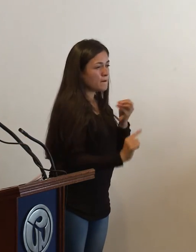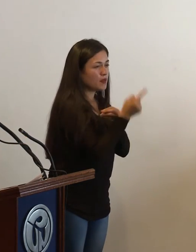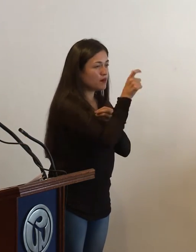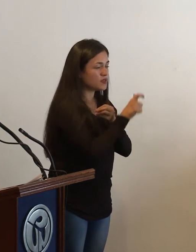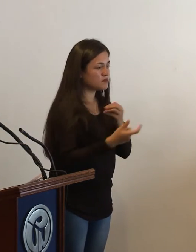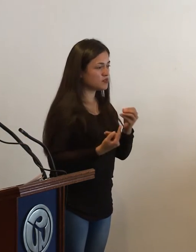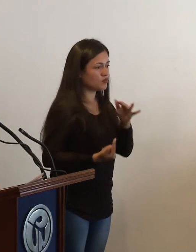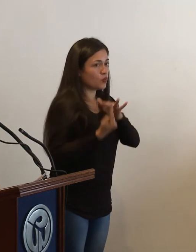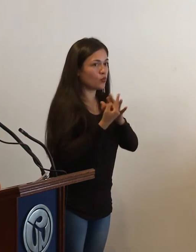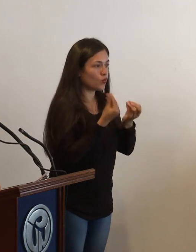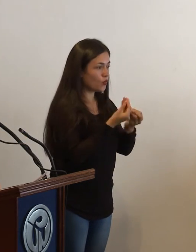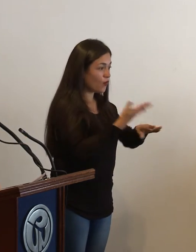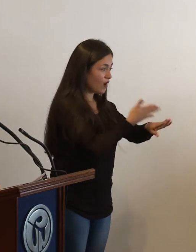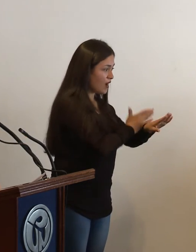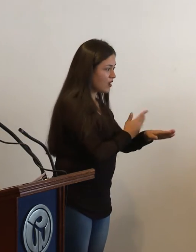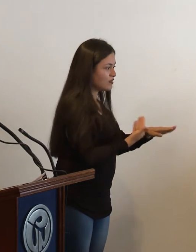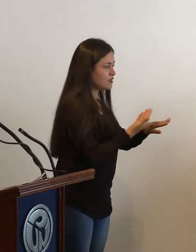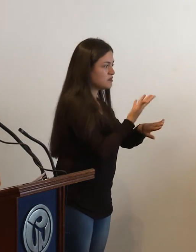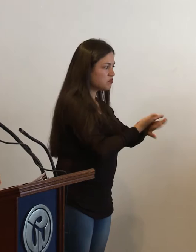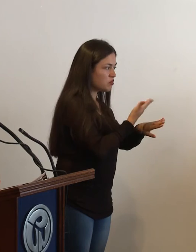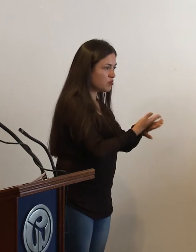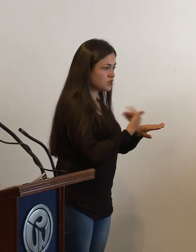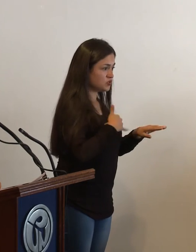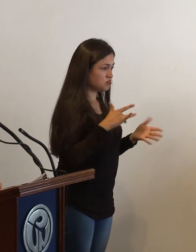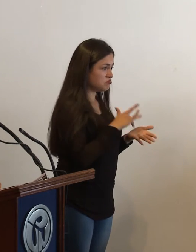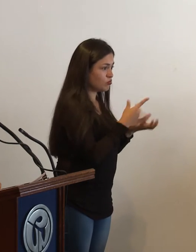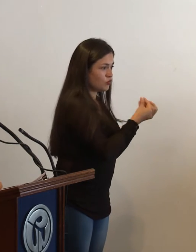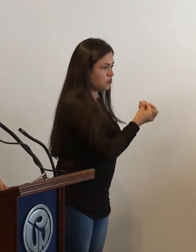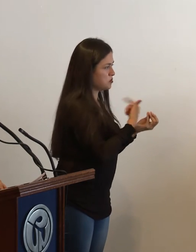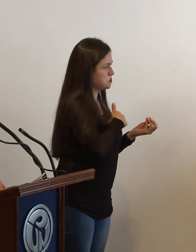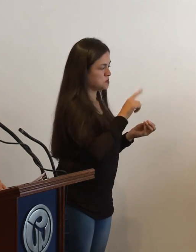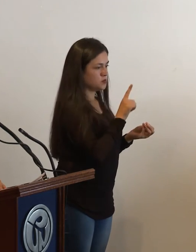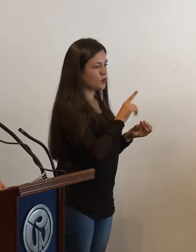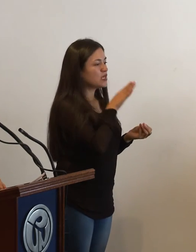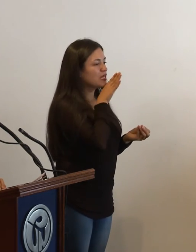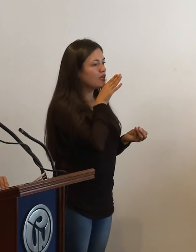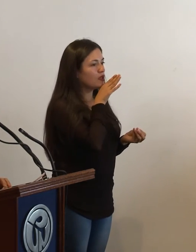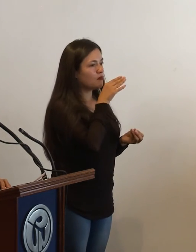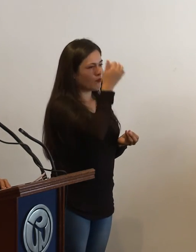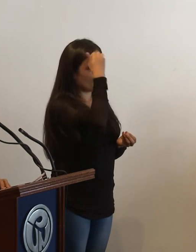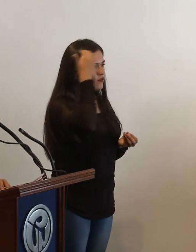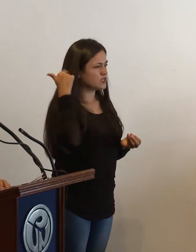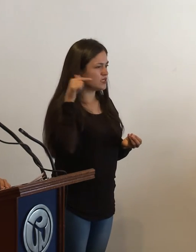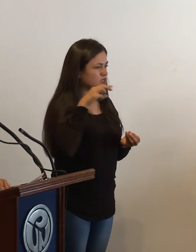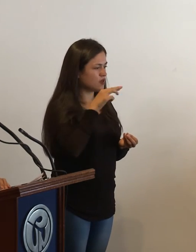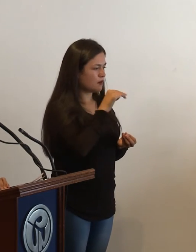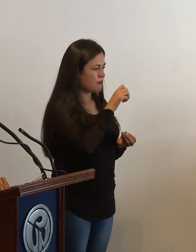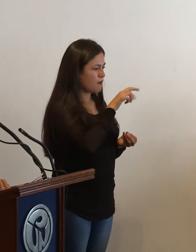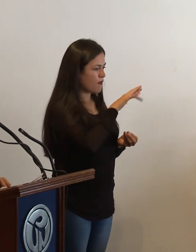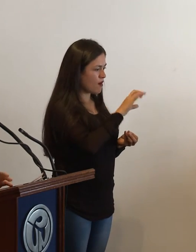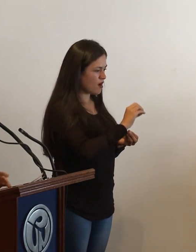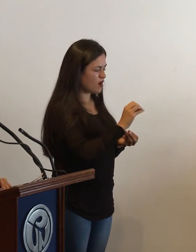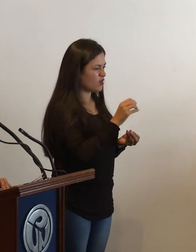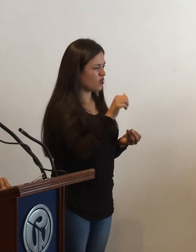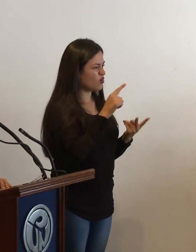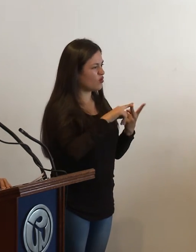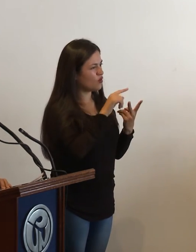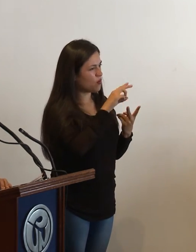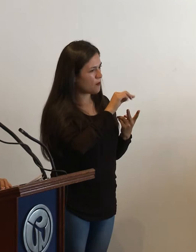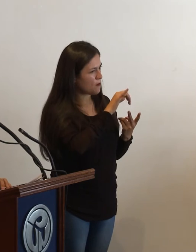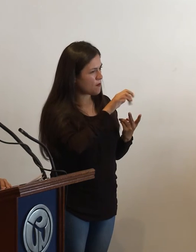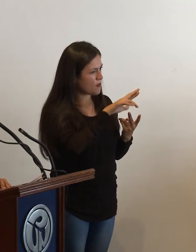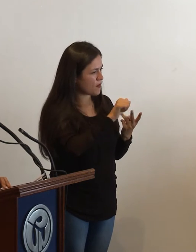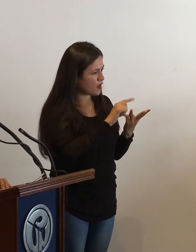ese grupo, de esas iniciativas, que son el profesor Mario Acevedo, la profesora Miriam Zúñiga, como ya le había dicho, el profesor Carlos